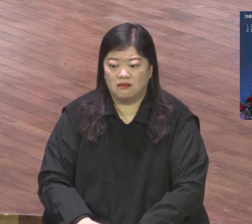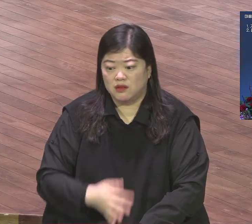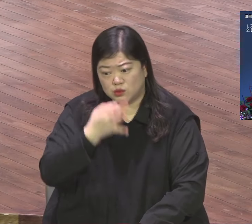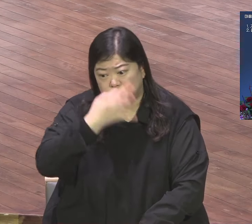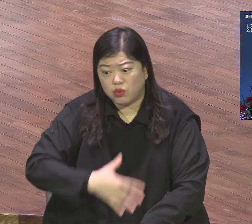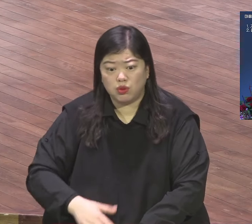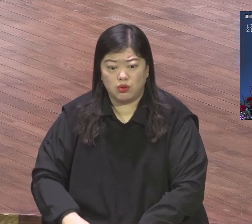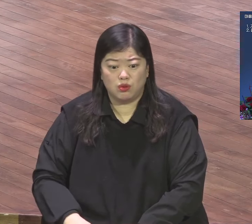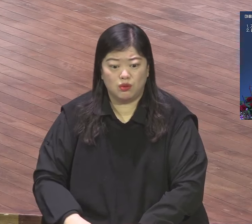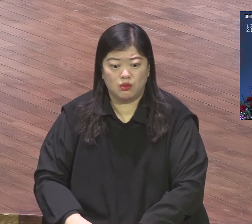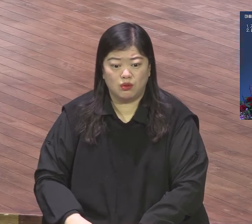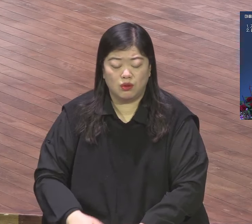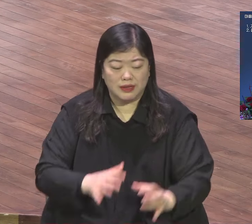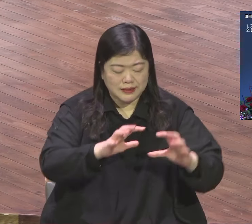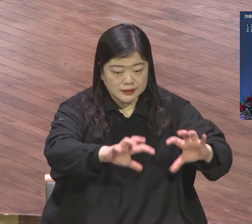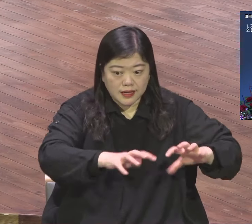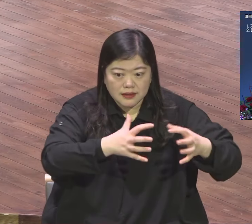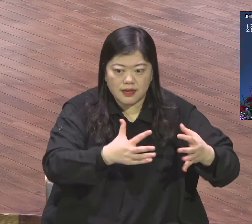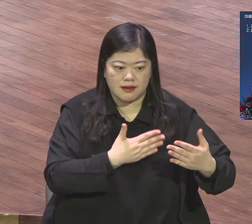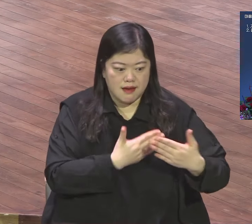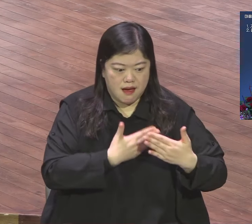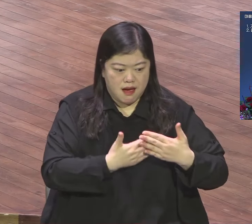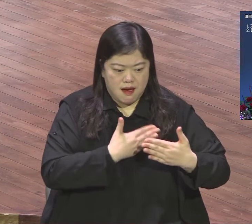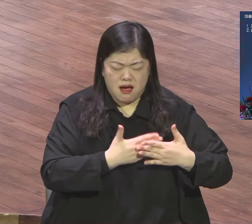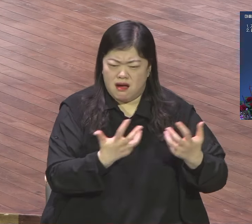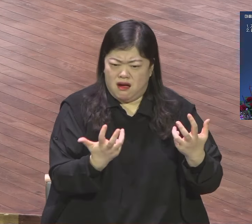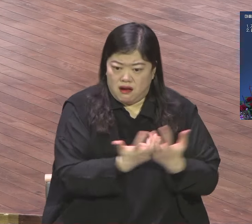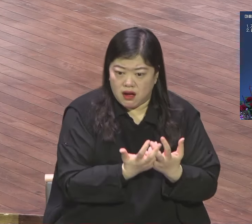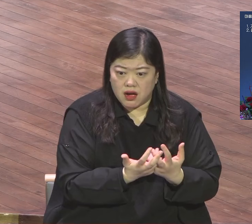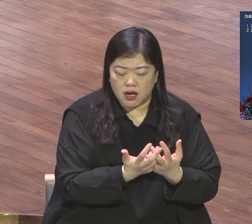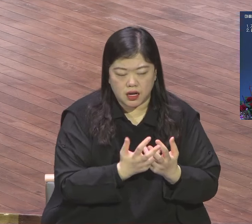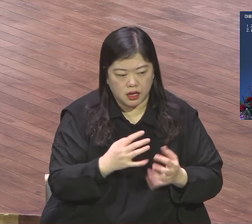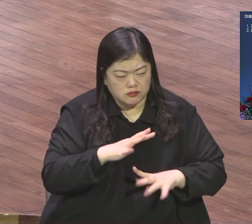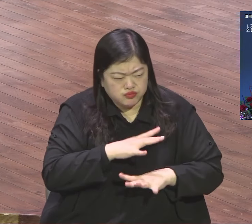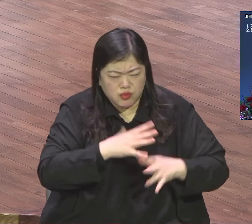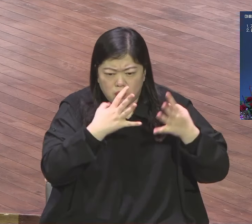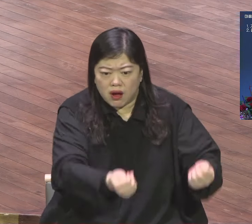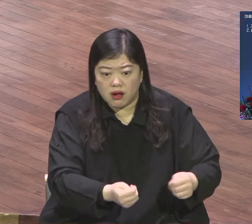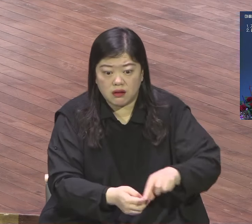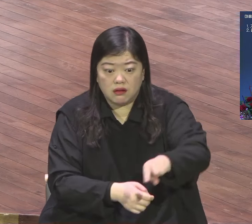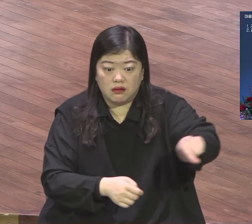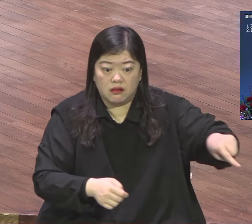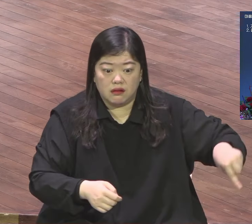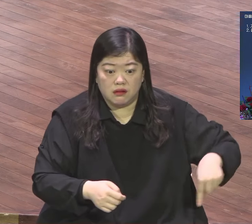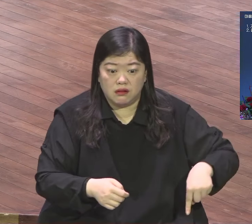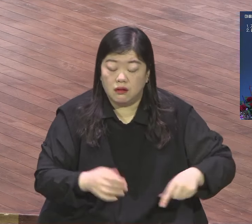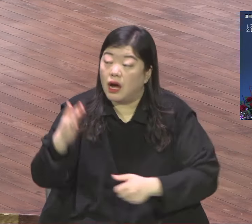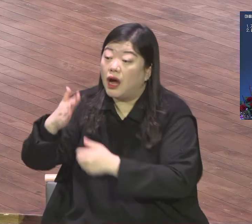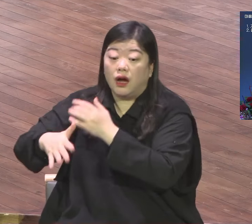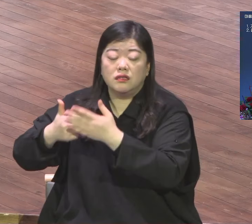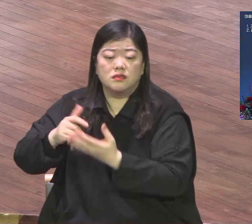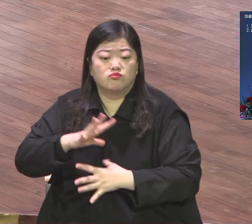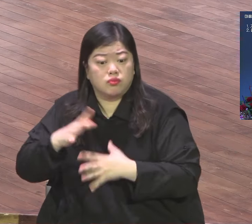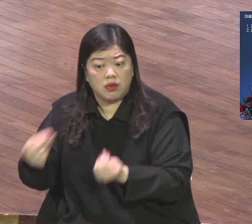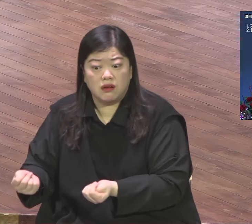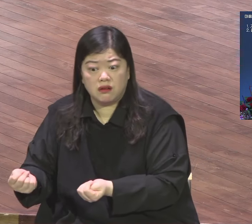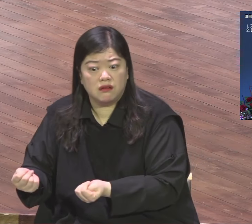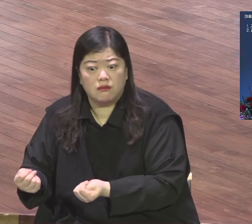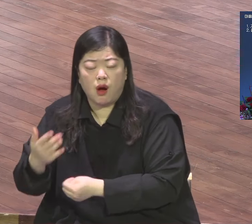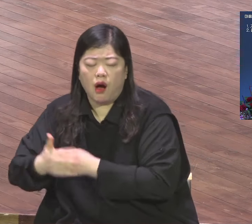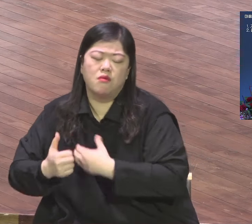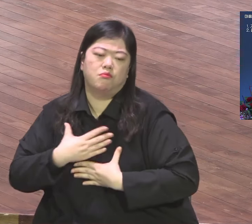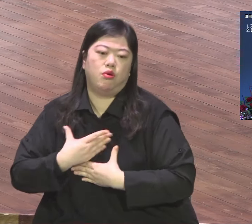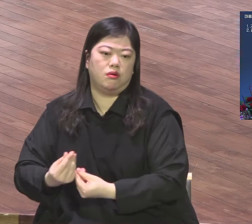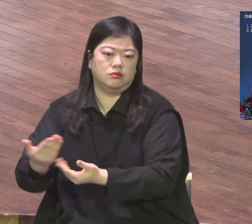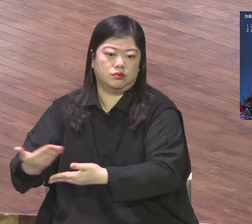불안과 공포로 다 만들어놨어요. 풍랑을 잔잔케 하시고 참평을 주시는 예수 그리스도를 온전히